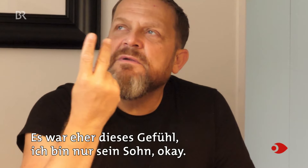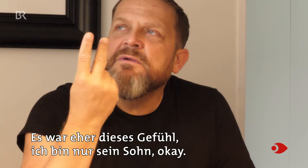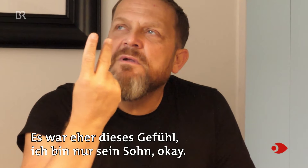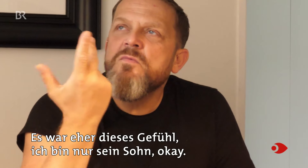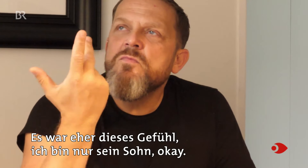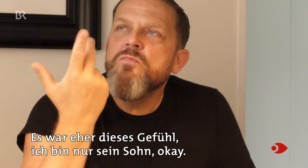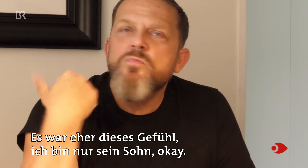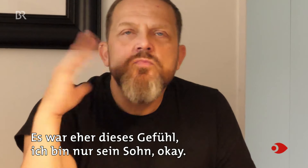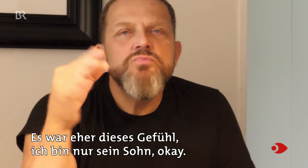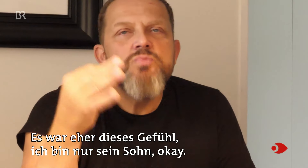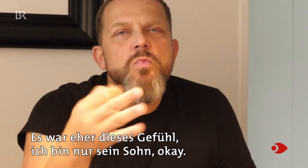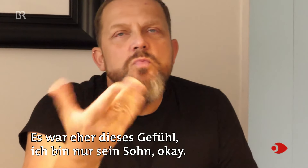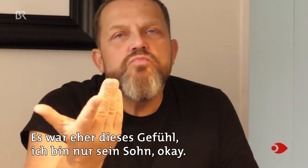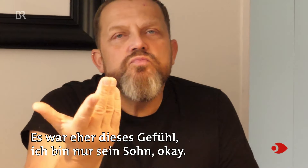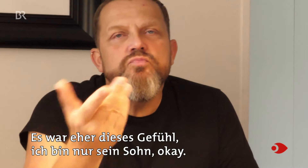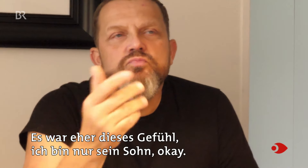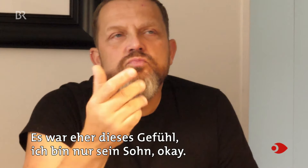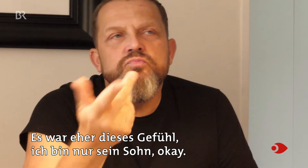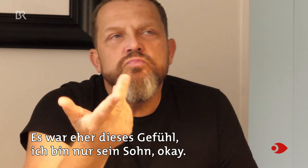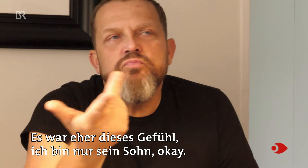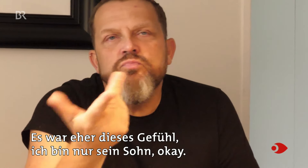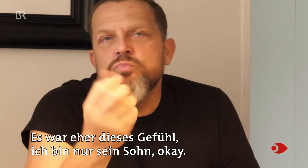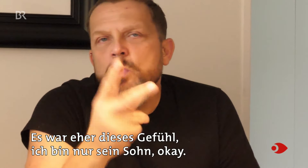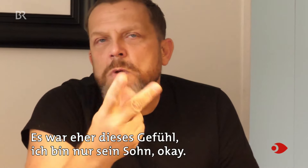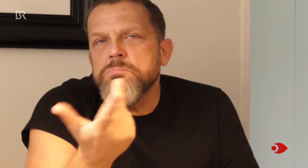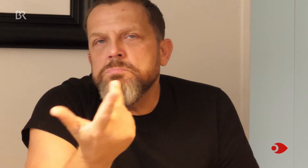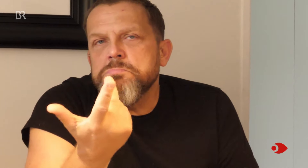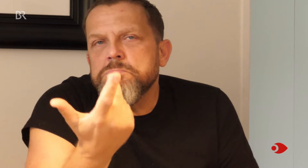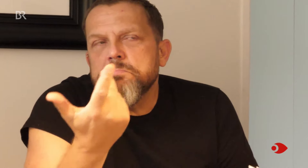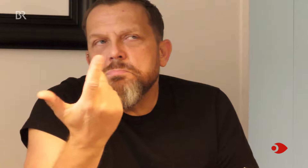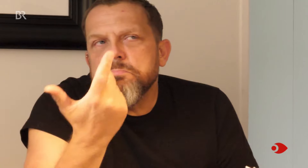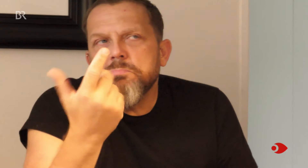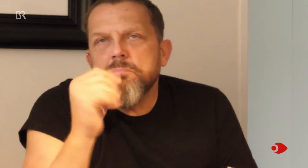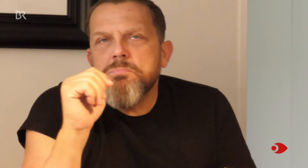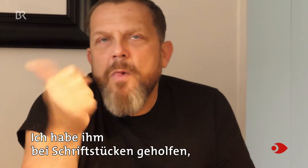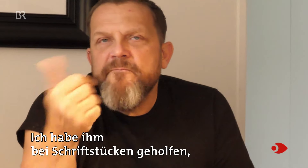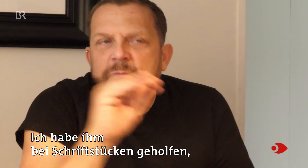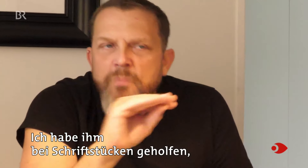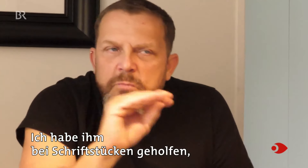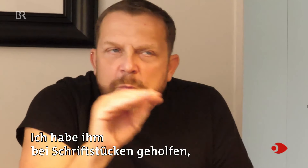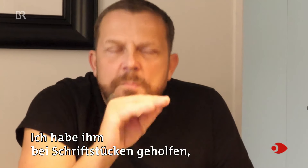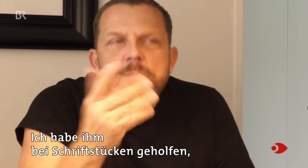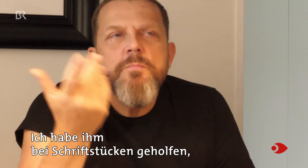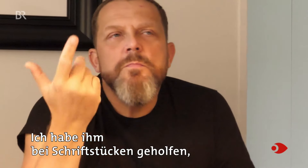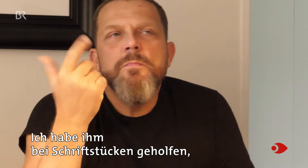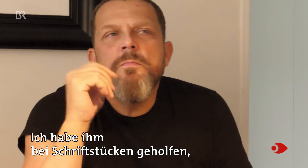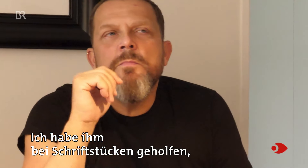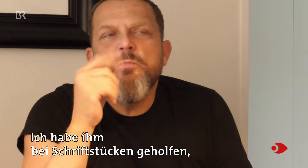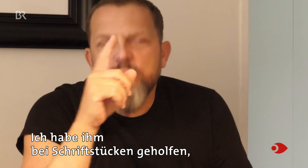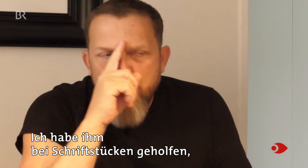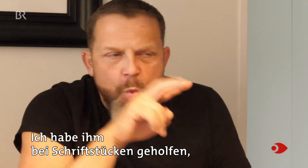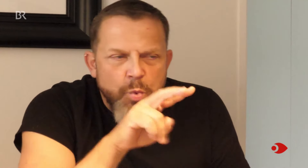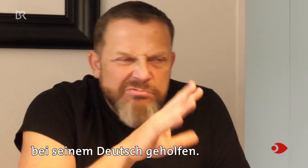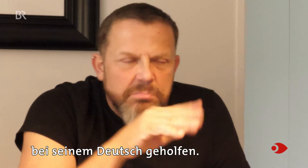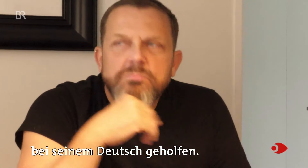Gefühl, ich bin nur sein Sohn, okay. Ich habe ihm bei Schriftstücken geholfen, bei seinem